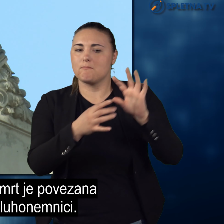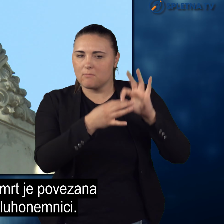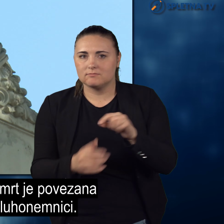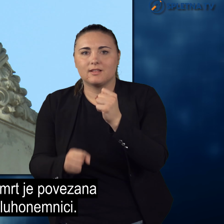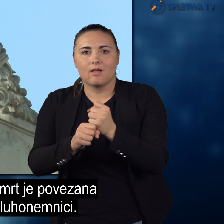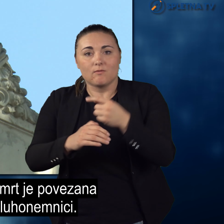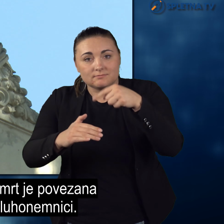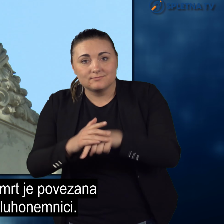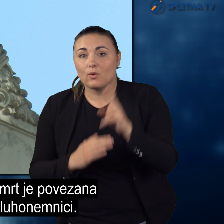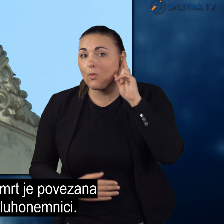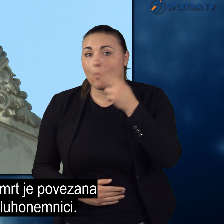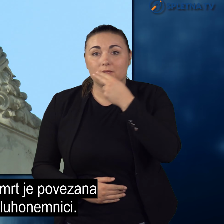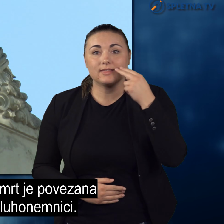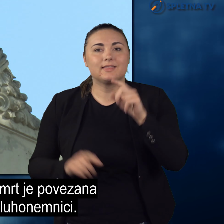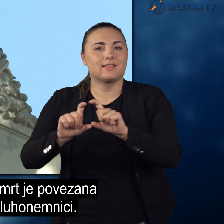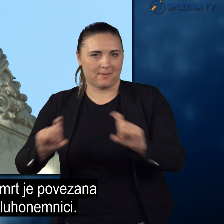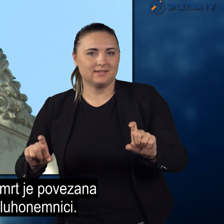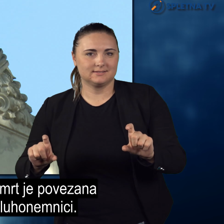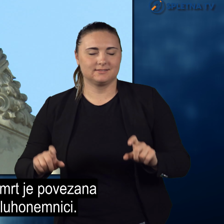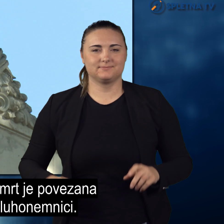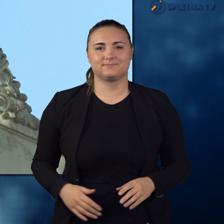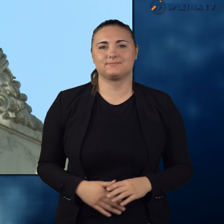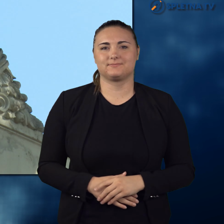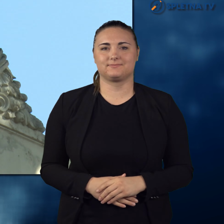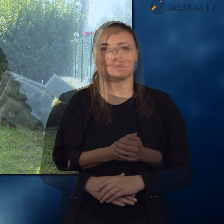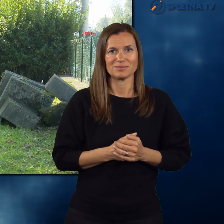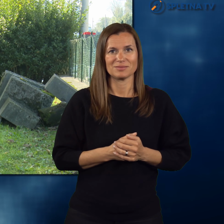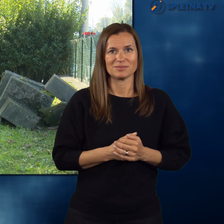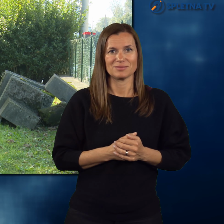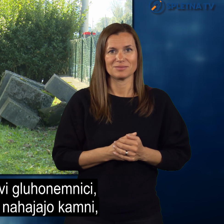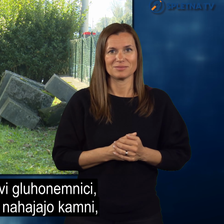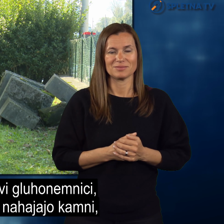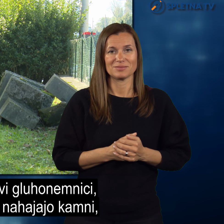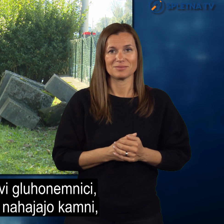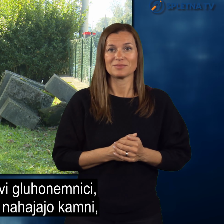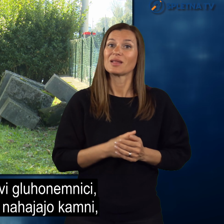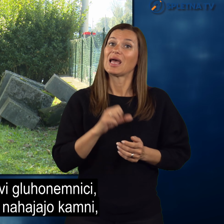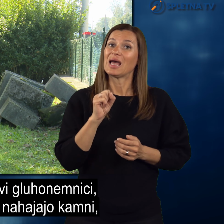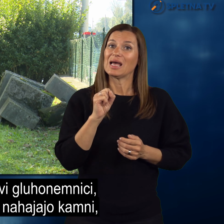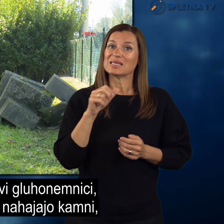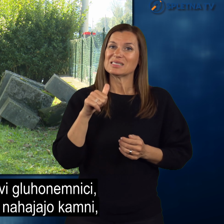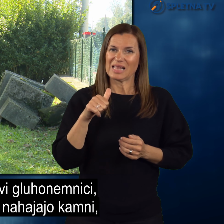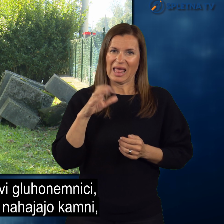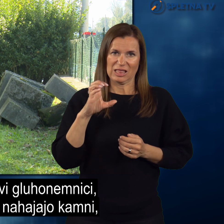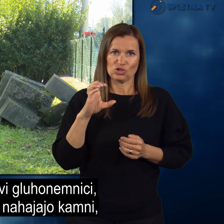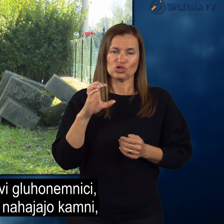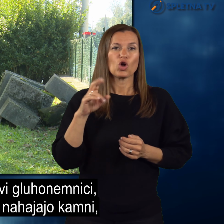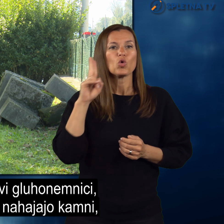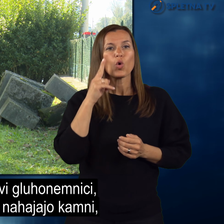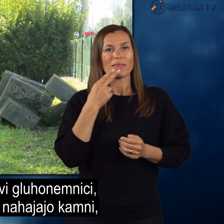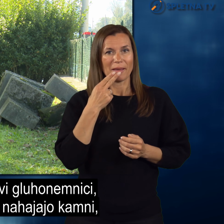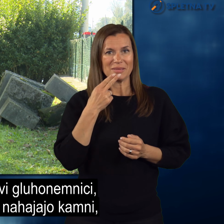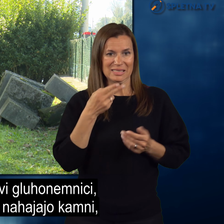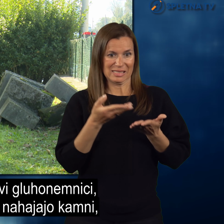njegova smrt je povezana z delom v gluhonemnici. Smo v Staničevi gluhonemnici na